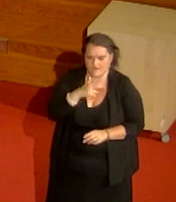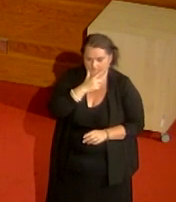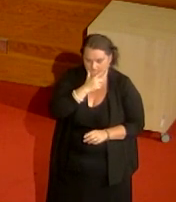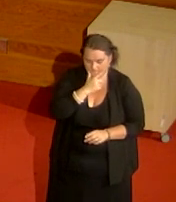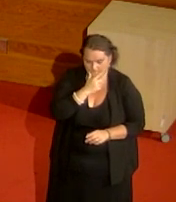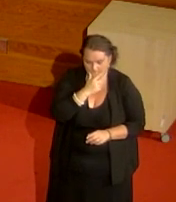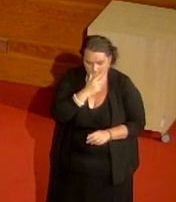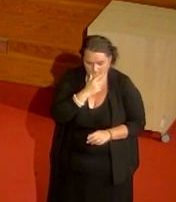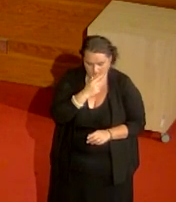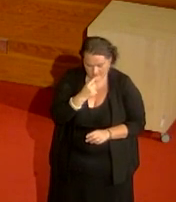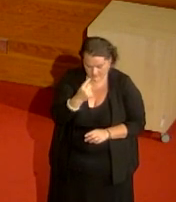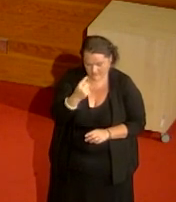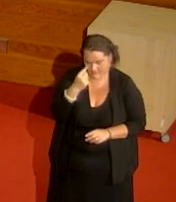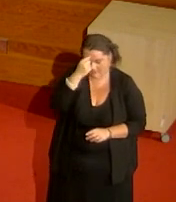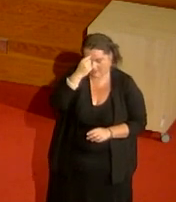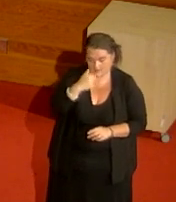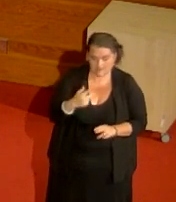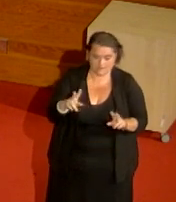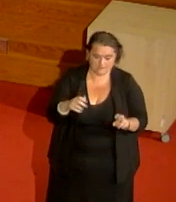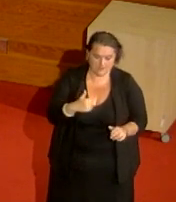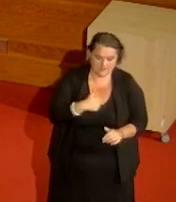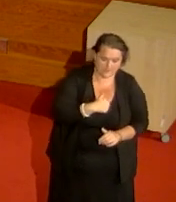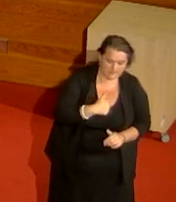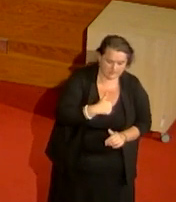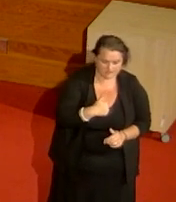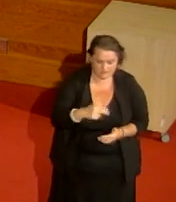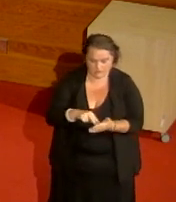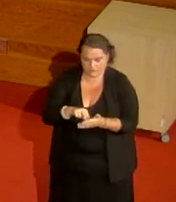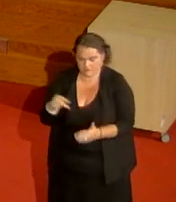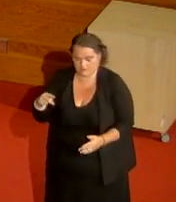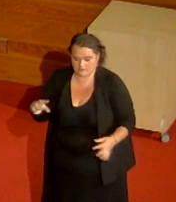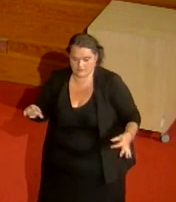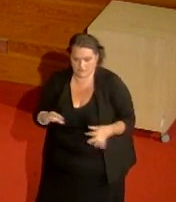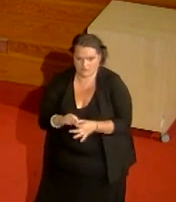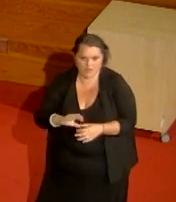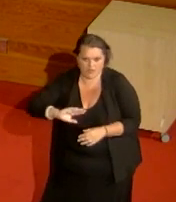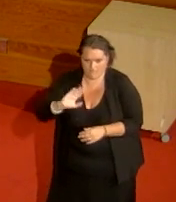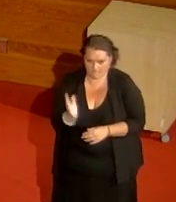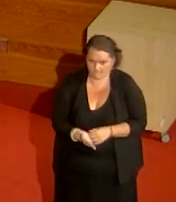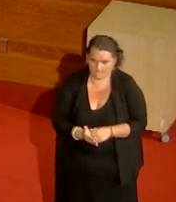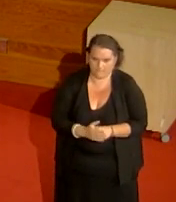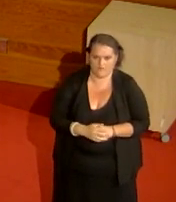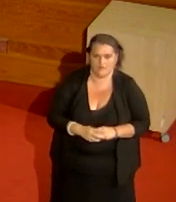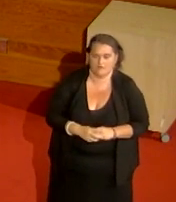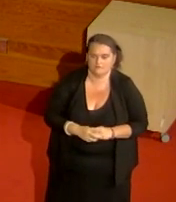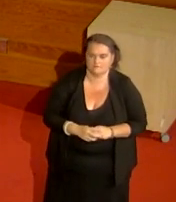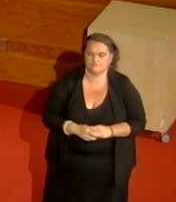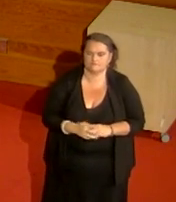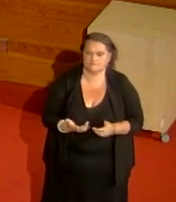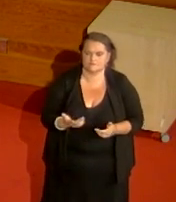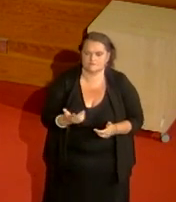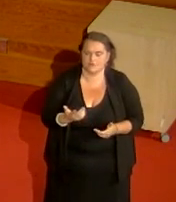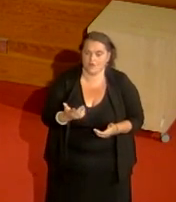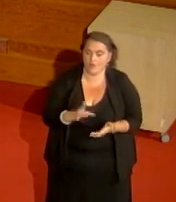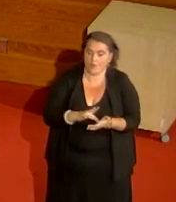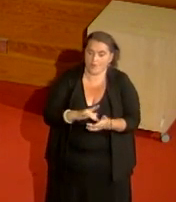asociación en este caso entre el género y la tecnología y cómo podemos eh eh modificarlos Porque si